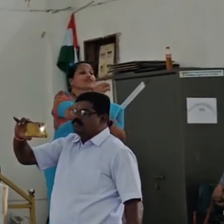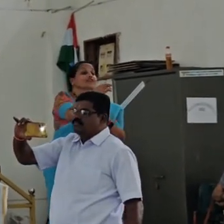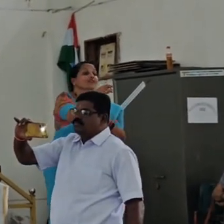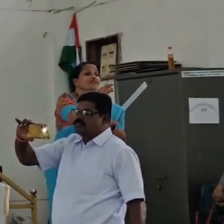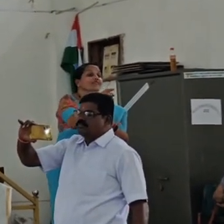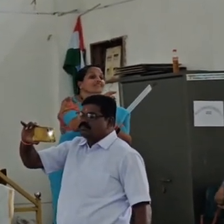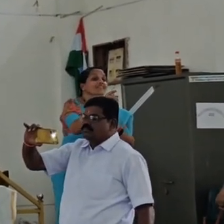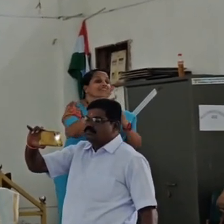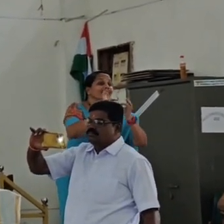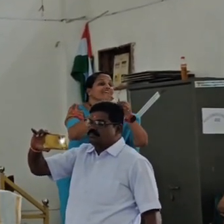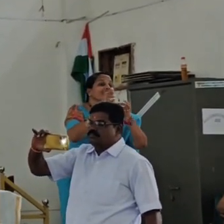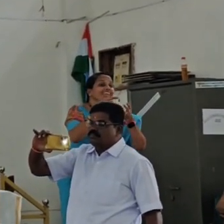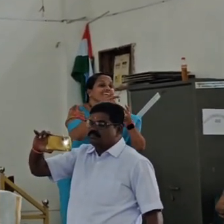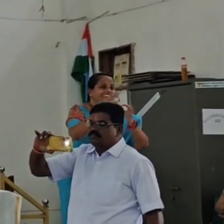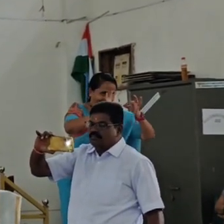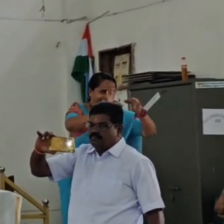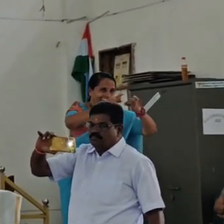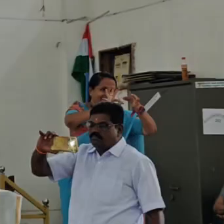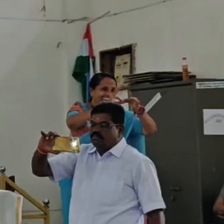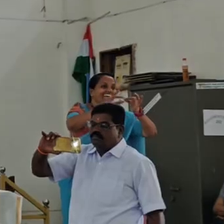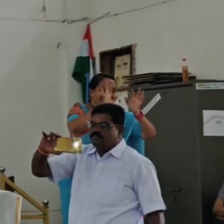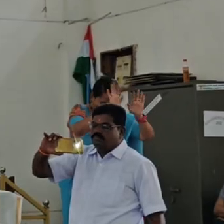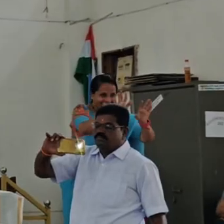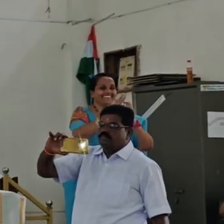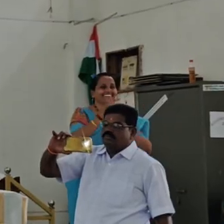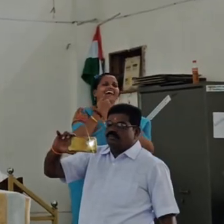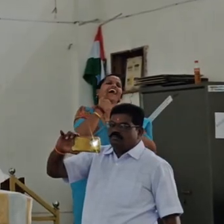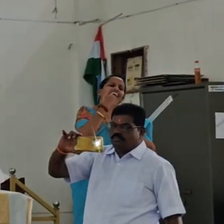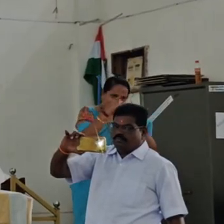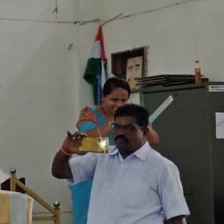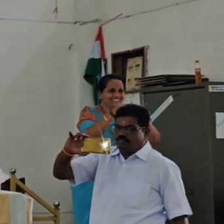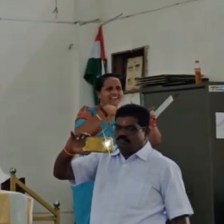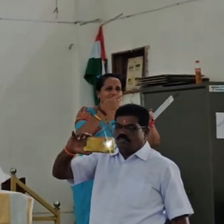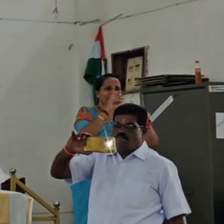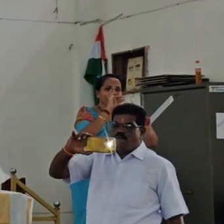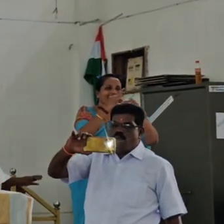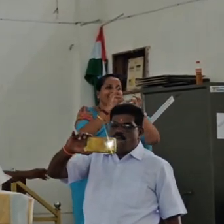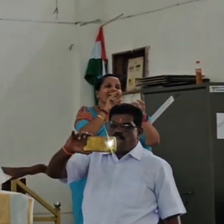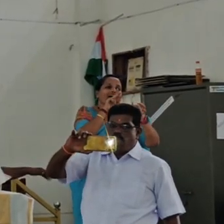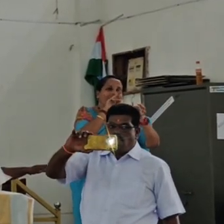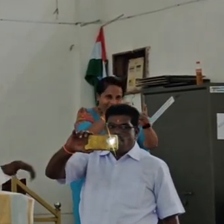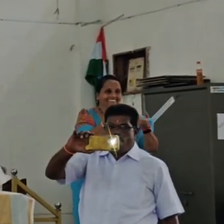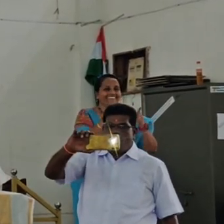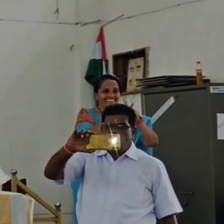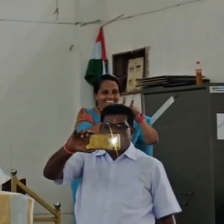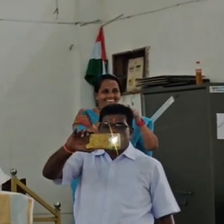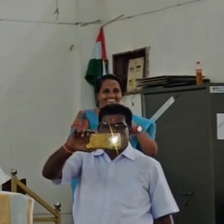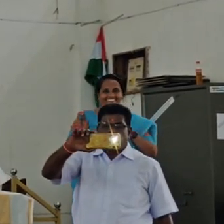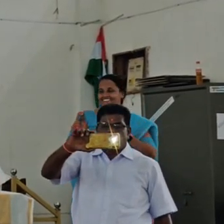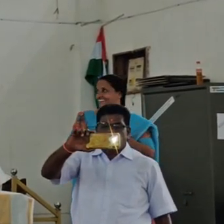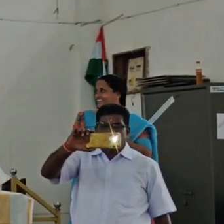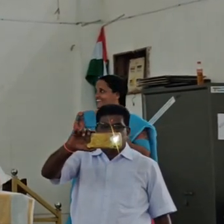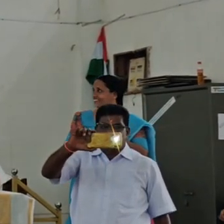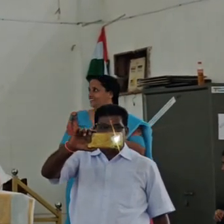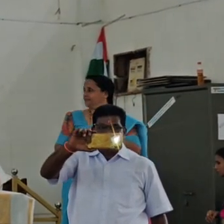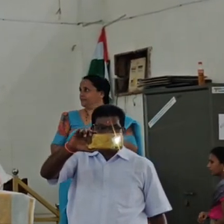చక్కగా మన డిఆర్ఓ గారు దాన్ని ఆయన సందేశంలో పెట్టడం జరిగింది. ఈ